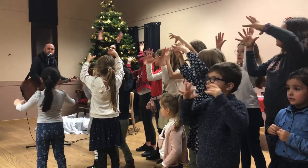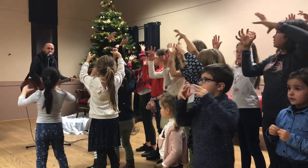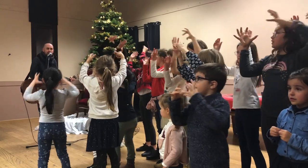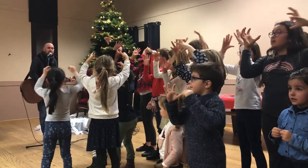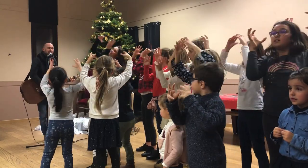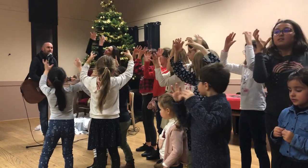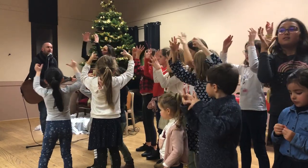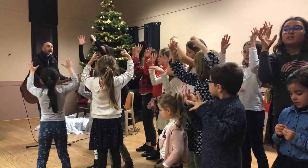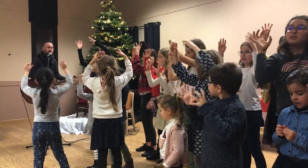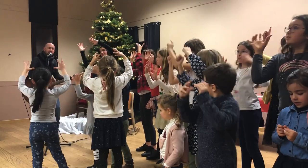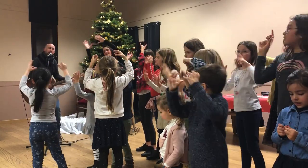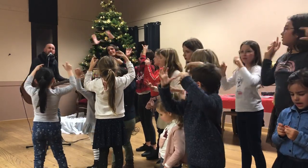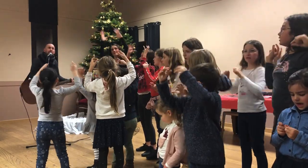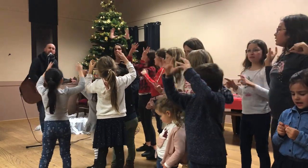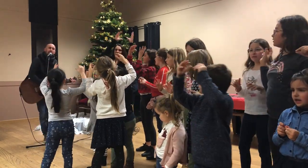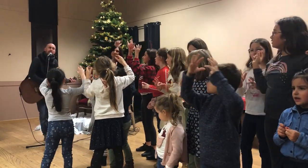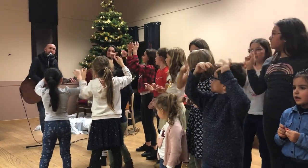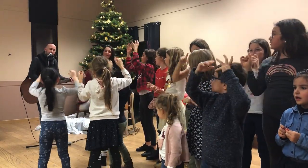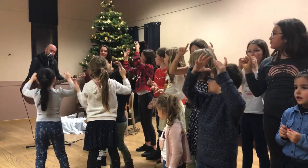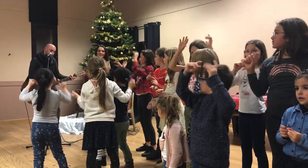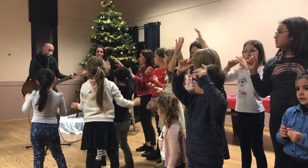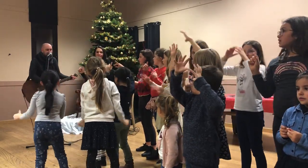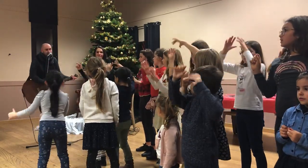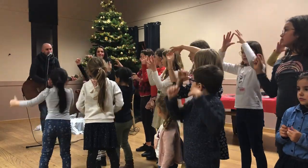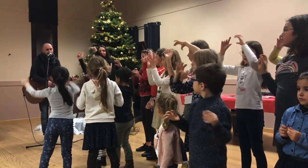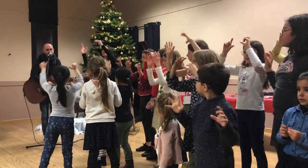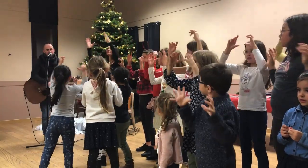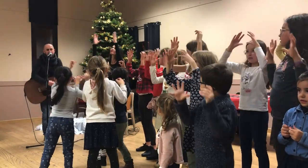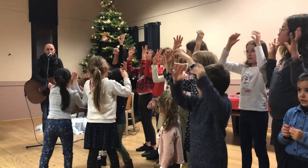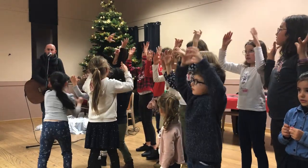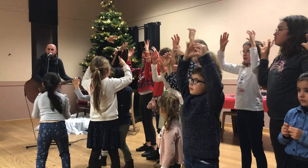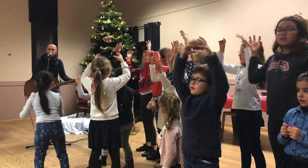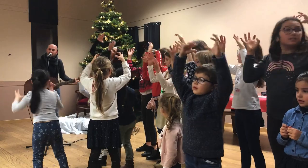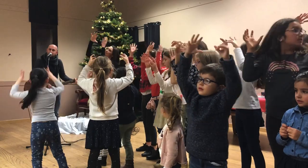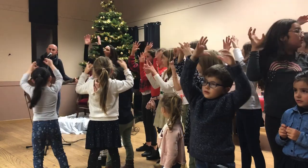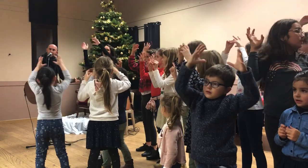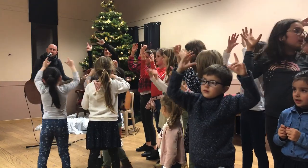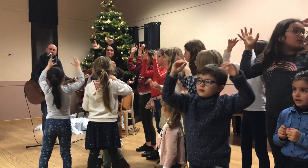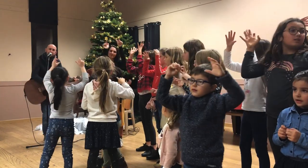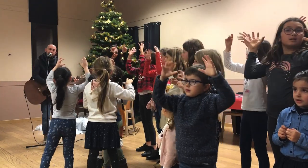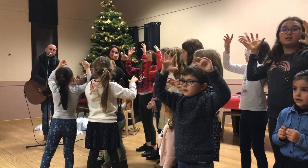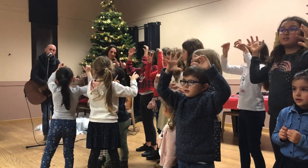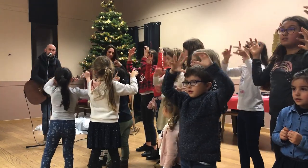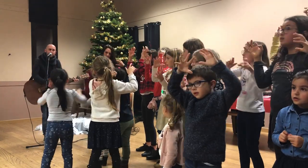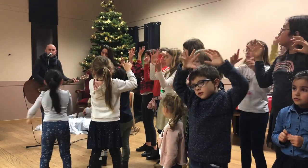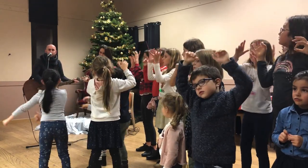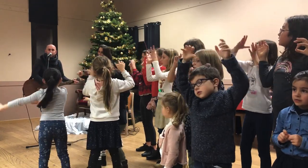je suis je vois ton championnat brushing